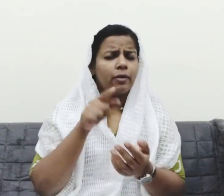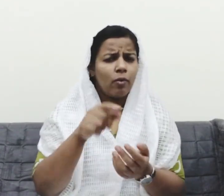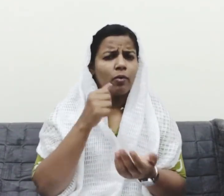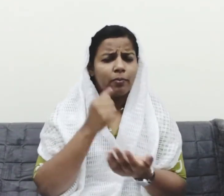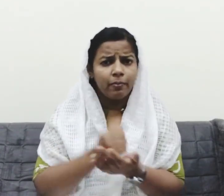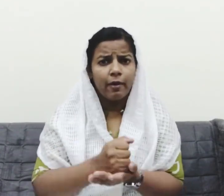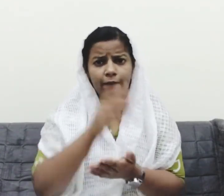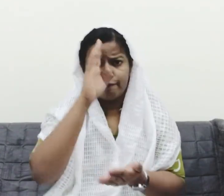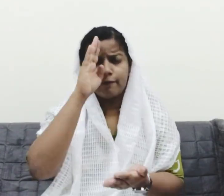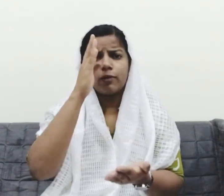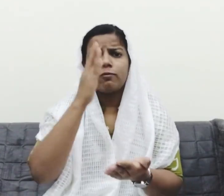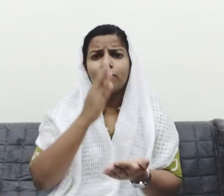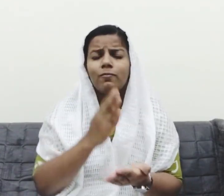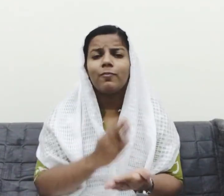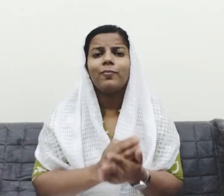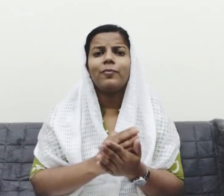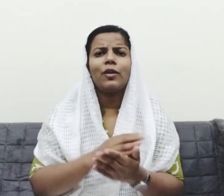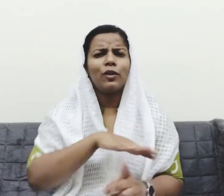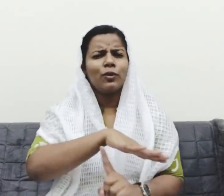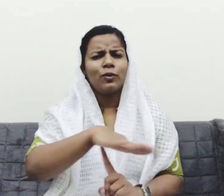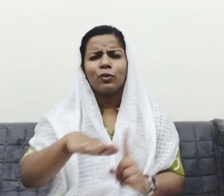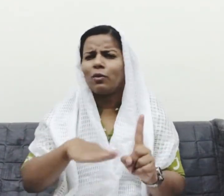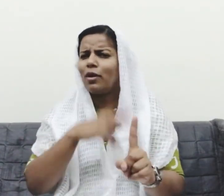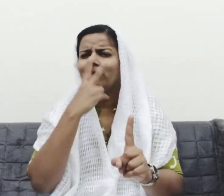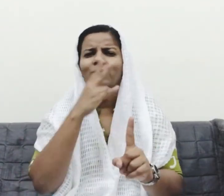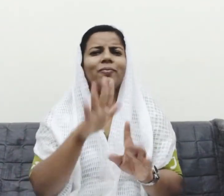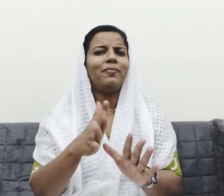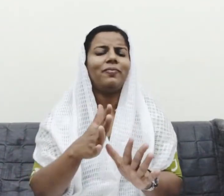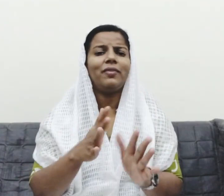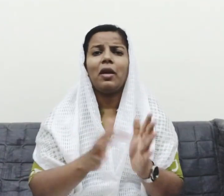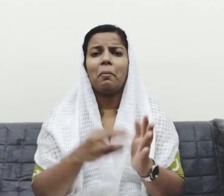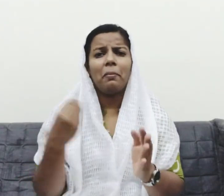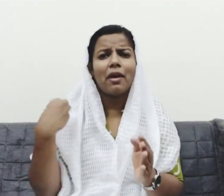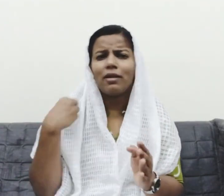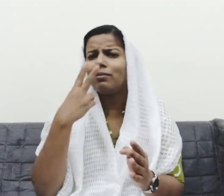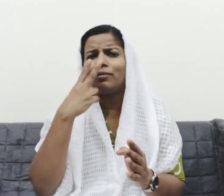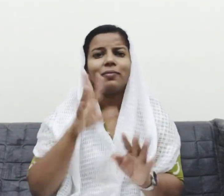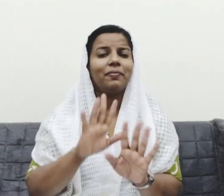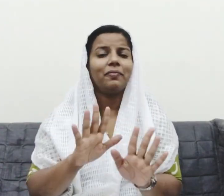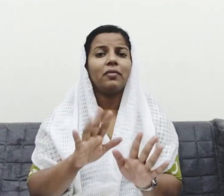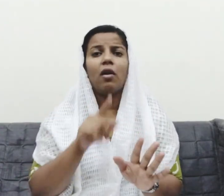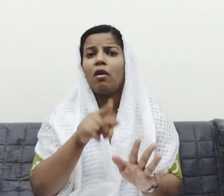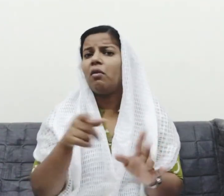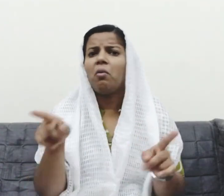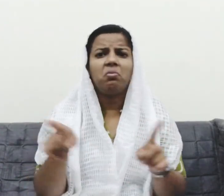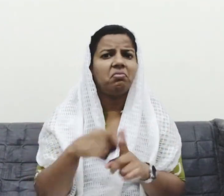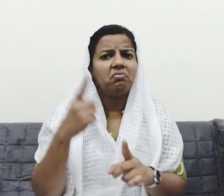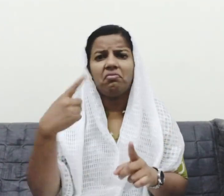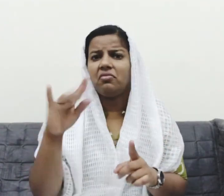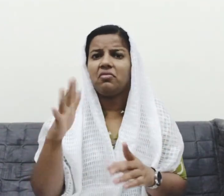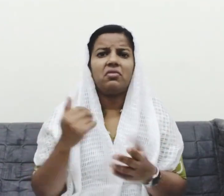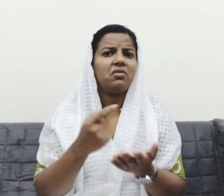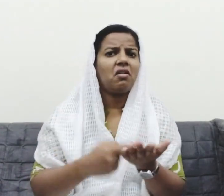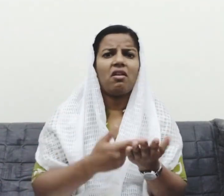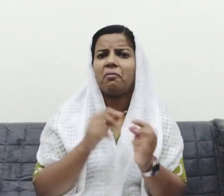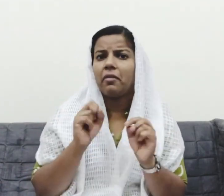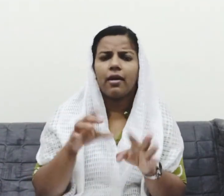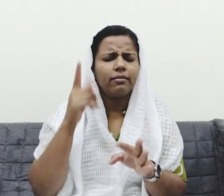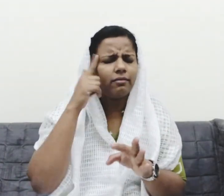നിങ്ങളത് വിശ്വസിച്ച് അതിനുള്ള ചുറ്റുപാടുകളെ അല്ല നോക്കേണ്ടത്, അതിനുള്ള സാഹചര്യങ്ങളെ അല്ല നോക്കേണ്ടത്. അയ്യോ അതിനനുകൂലമായ സാഹചര്യങ്ങൾ ഒരുങ്ങി വരുമോ?